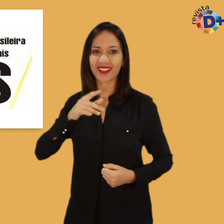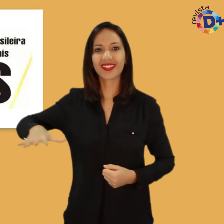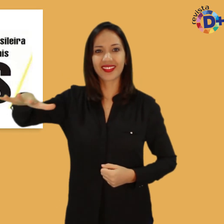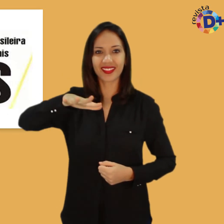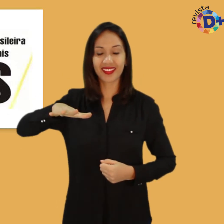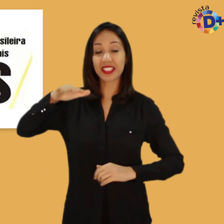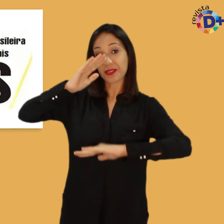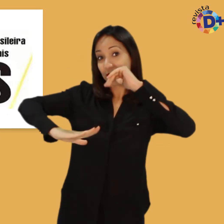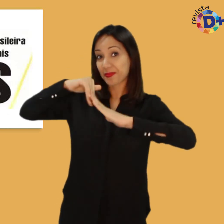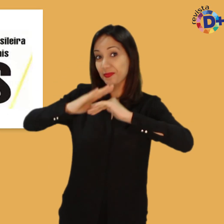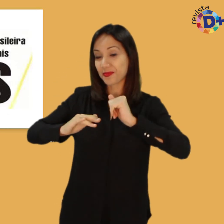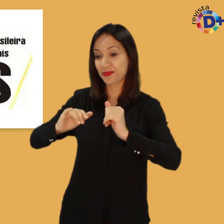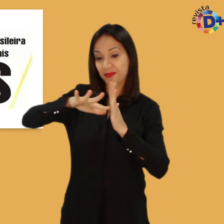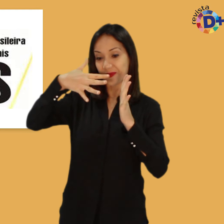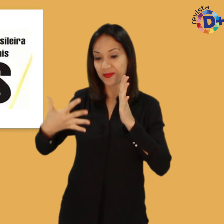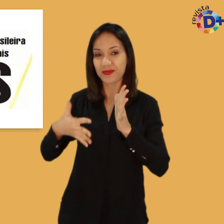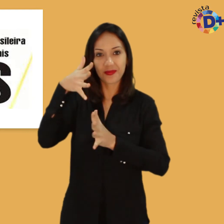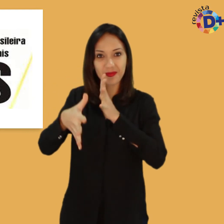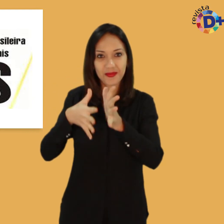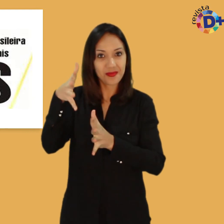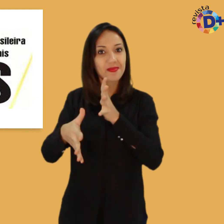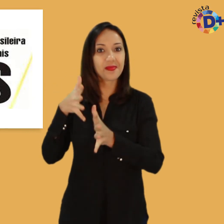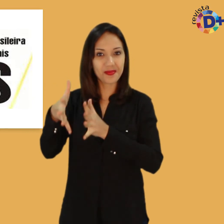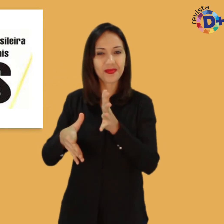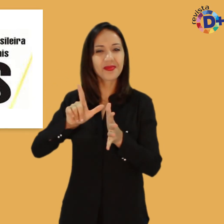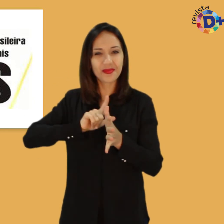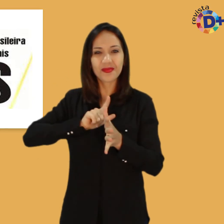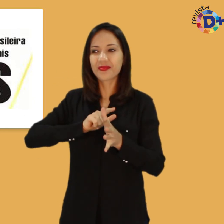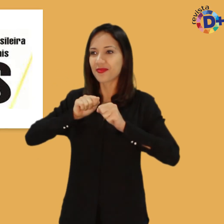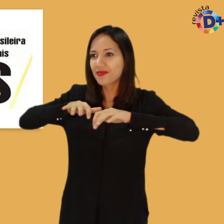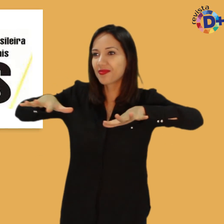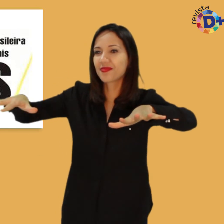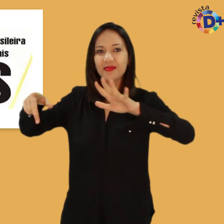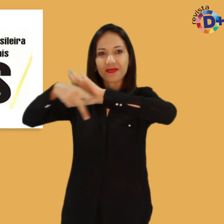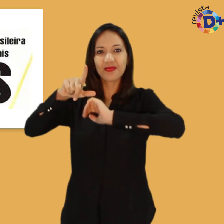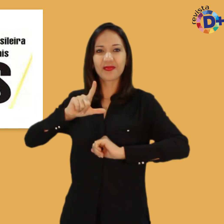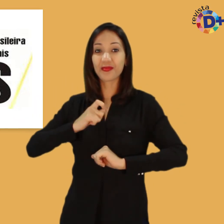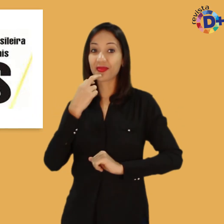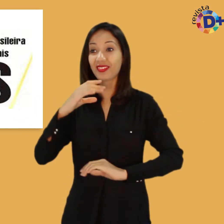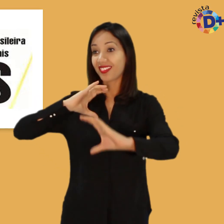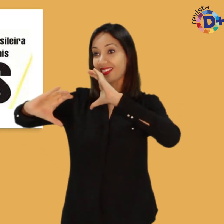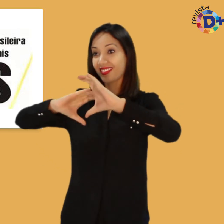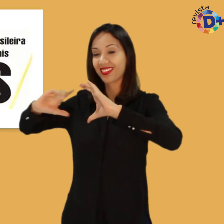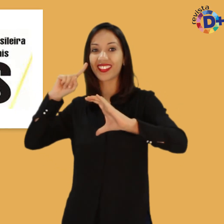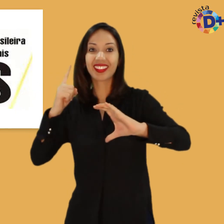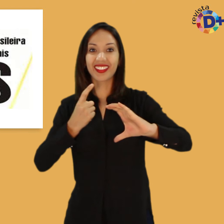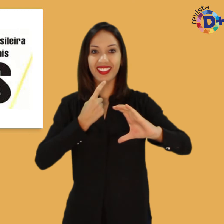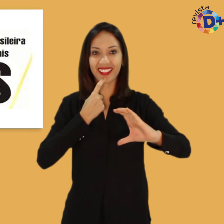Nessas práticas, a Libras, língua brasileira de sinais, deve transitar como língua materna dos surdos e a língua